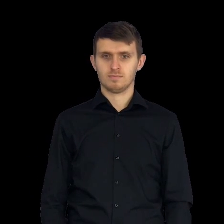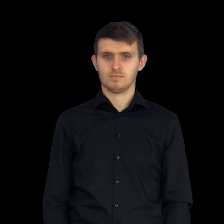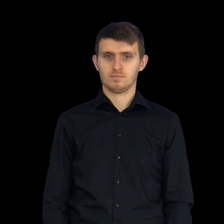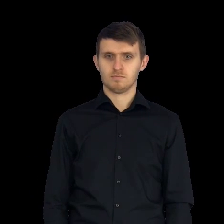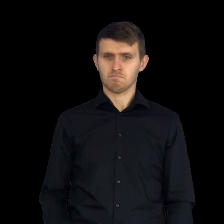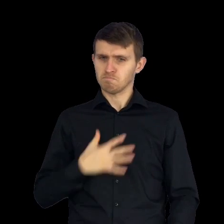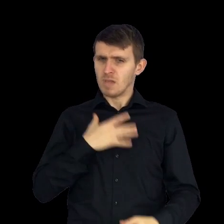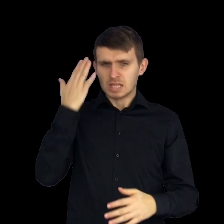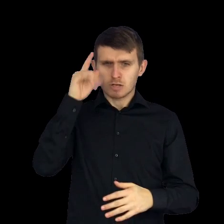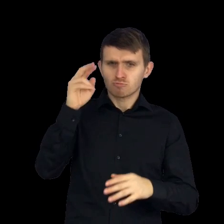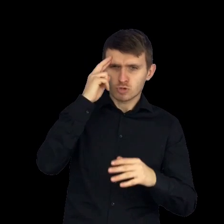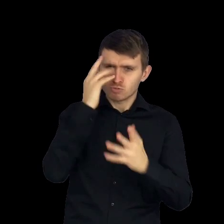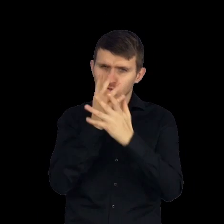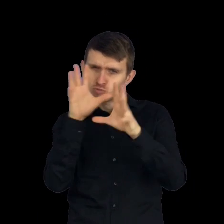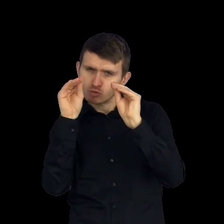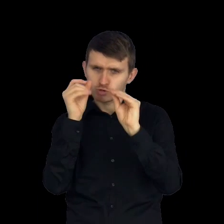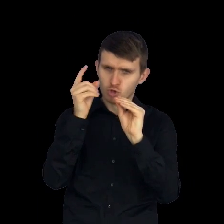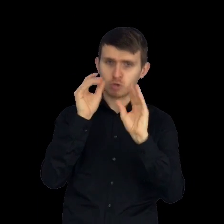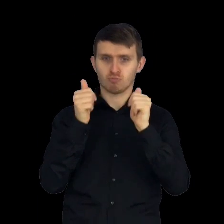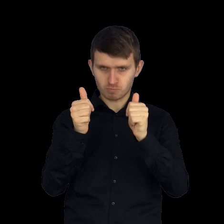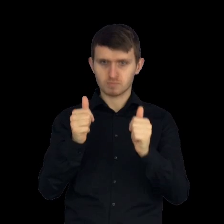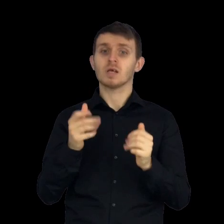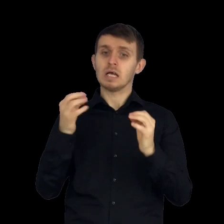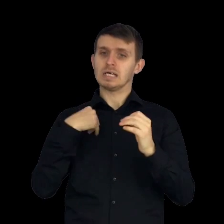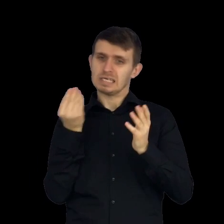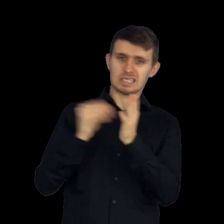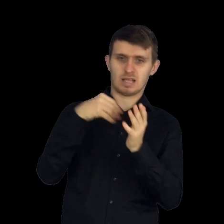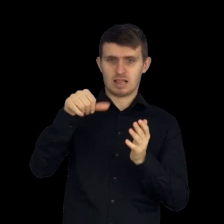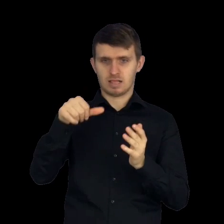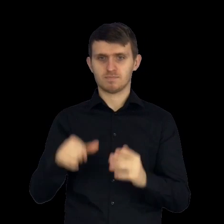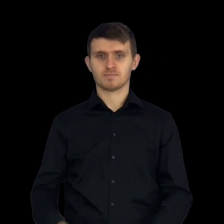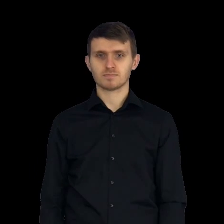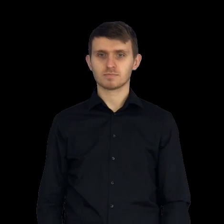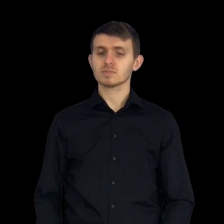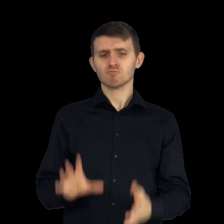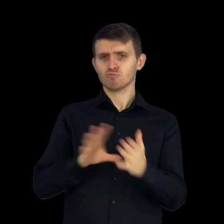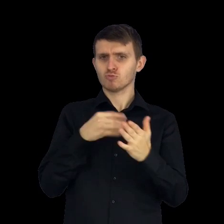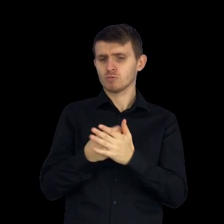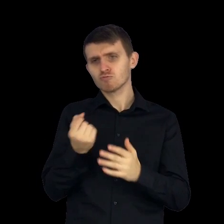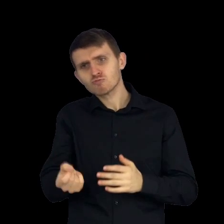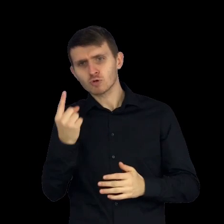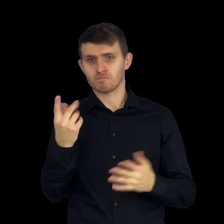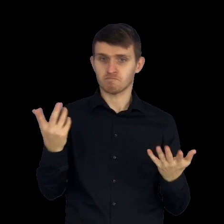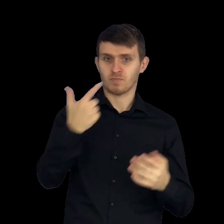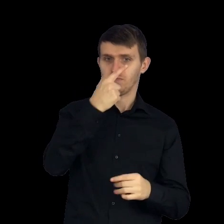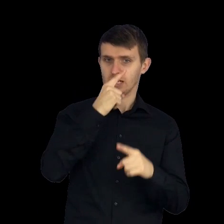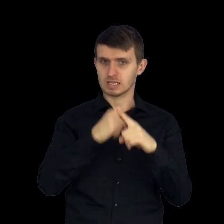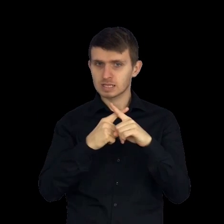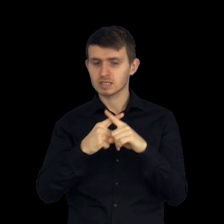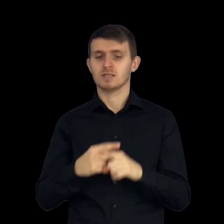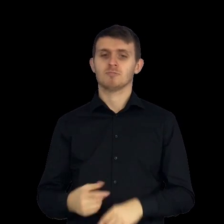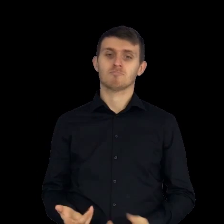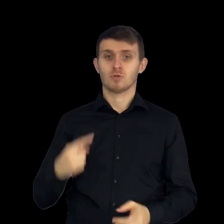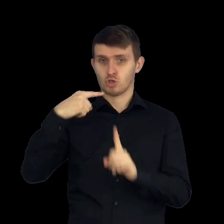Chyba rozumiecie. Dorzucę jeszcze coś. Co zrobić z takim działaniem? Dwa x plus